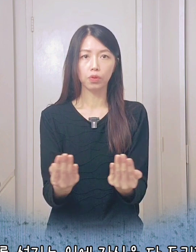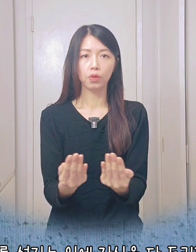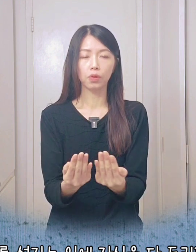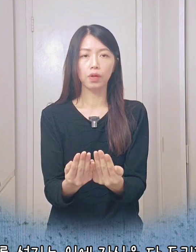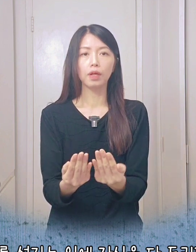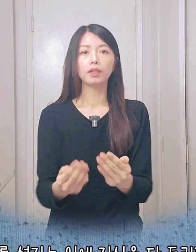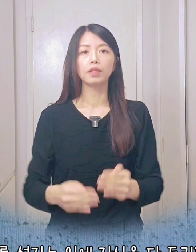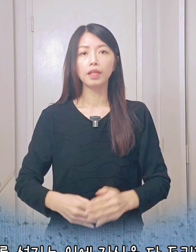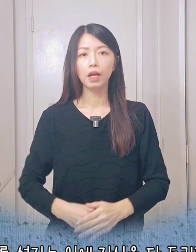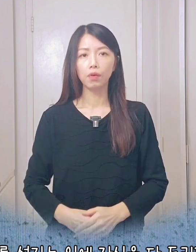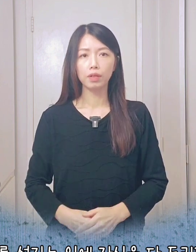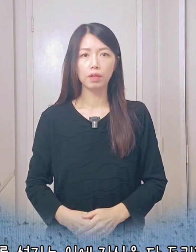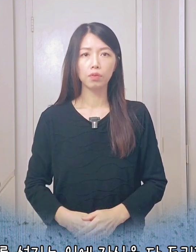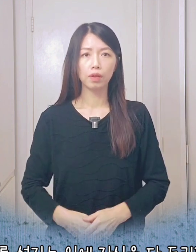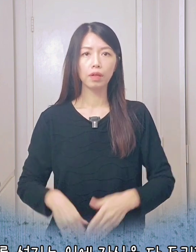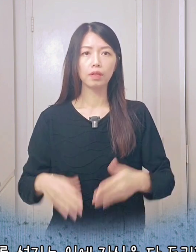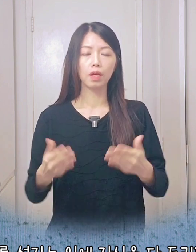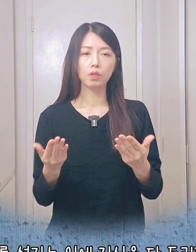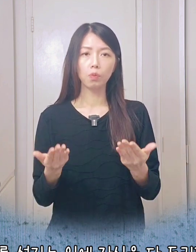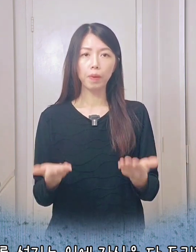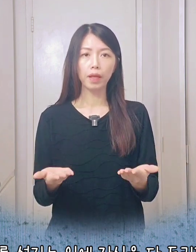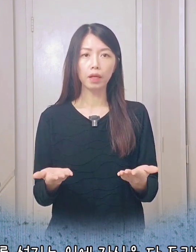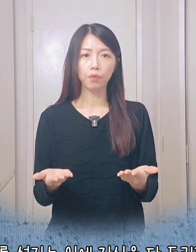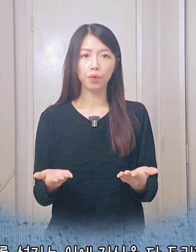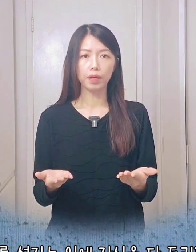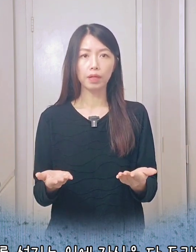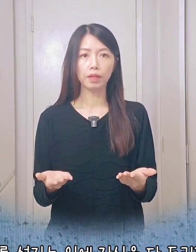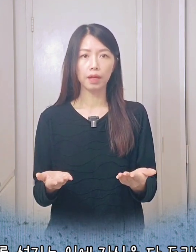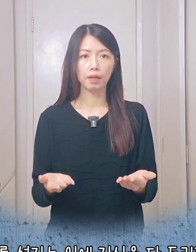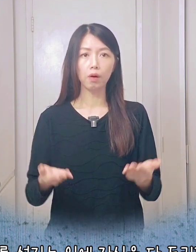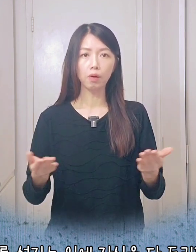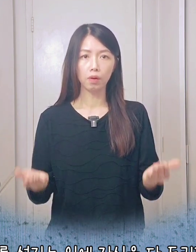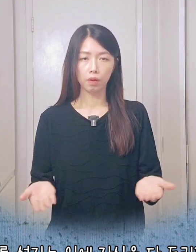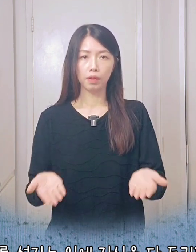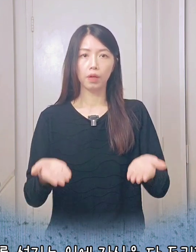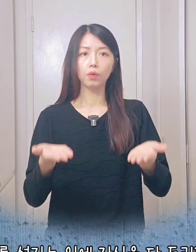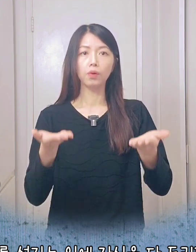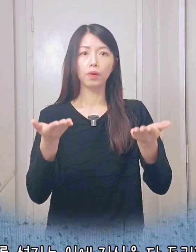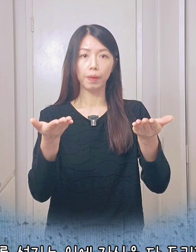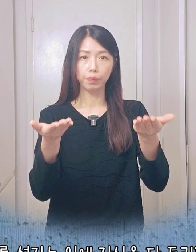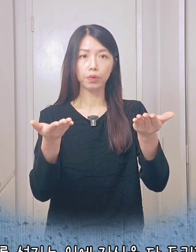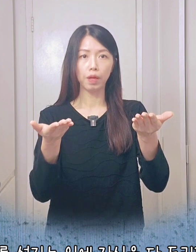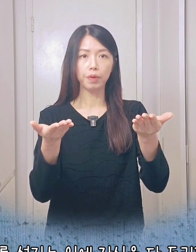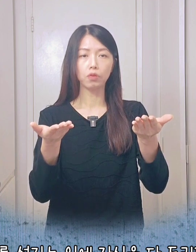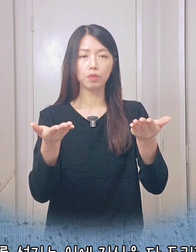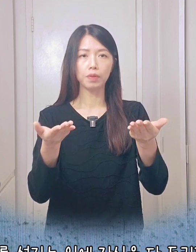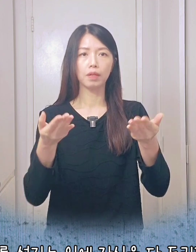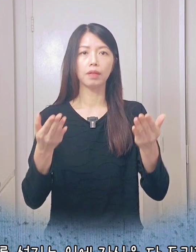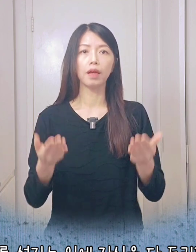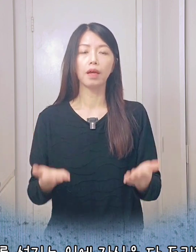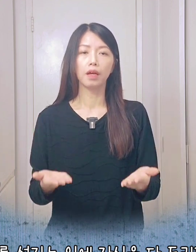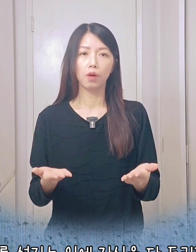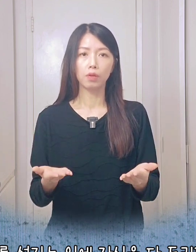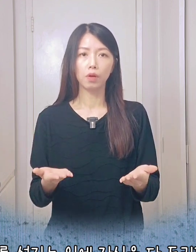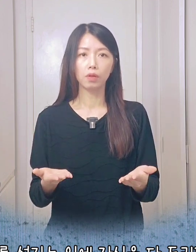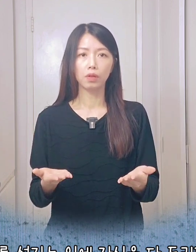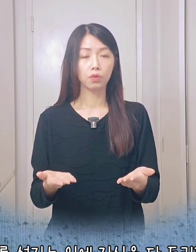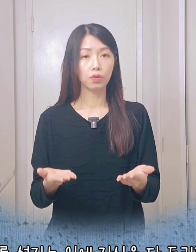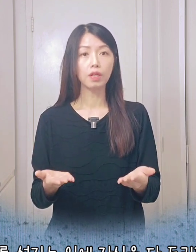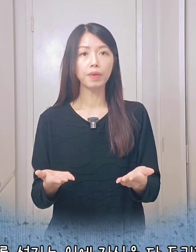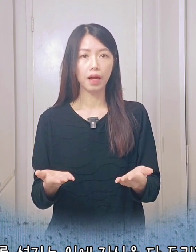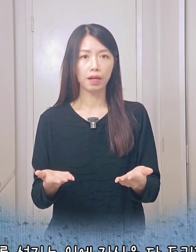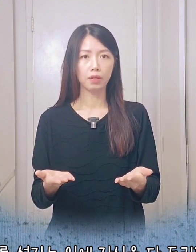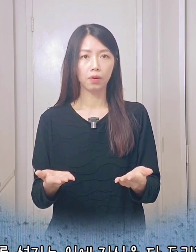전부. 드리다라고 하는 뜻의 수어는 손바닥이 위로 한 이 상태에서 그대로 앞으로 내밀어 주시면 되는데